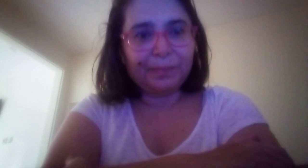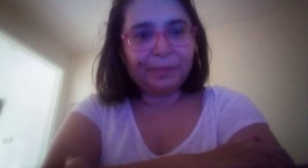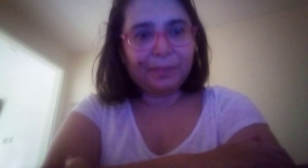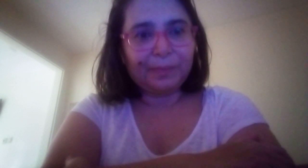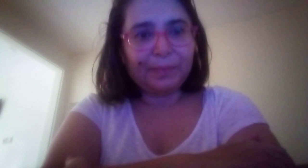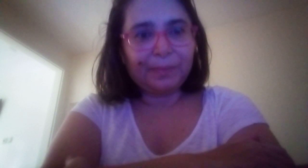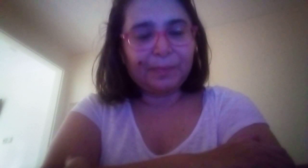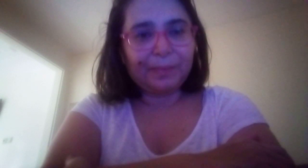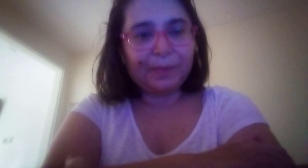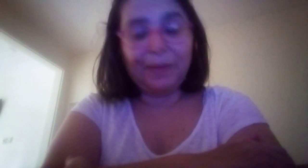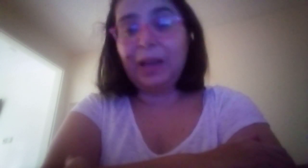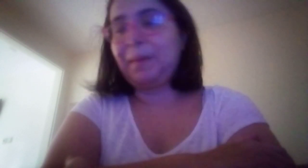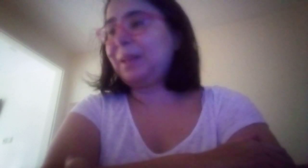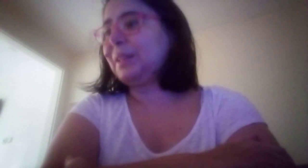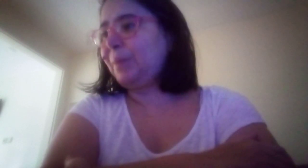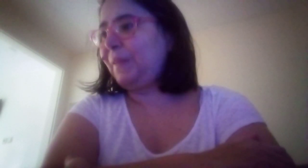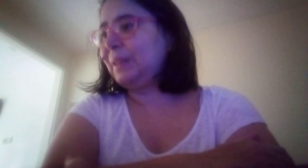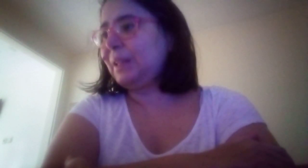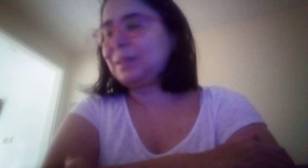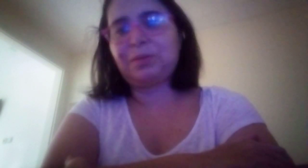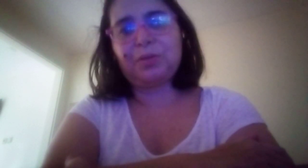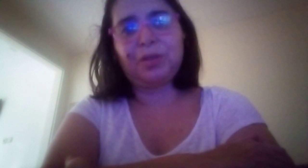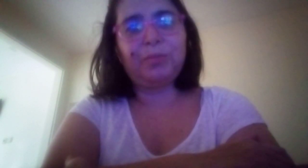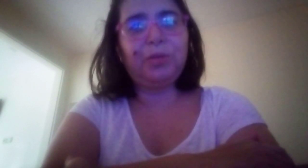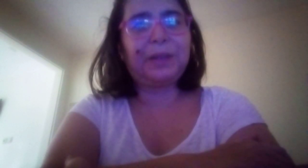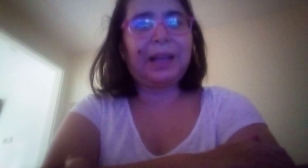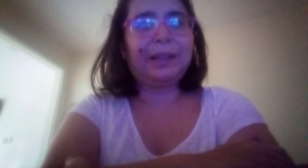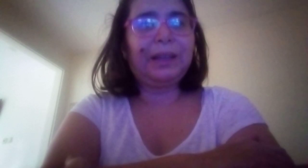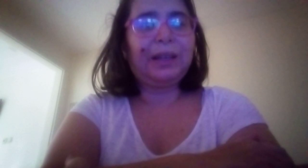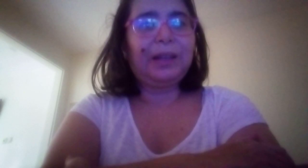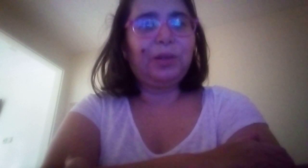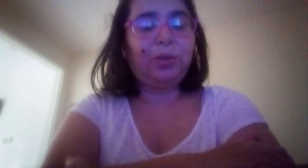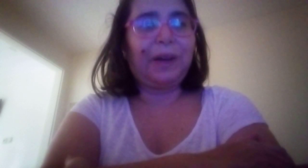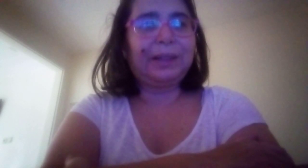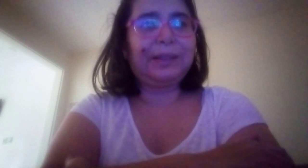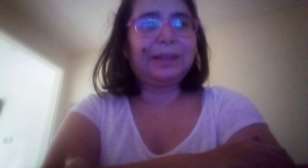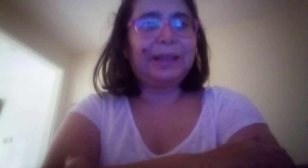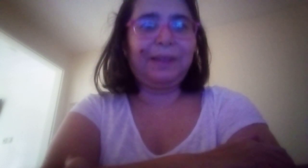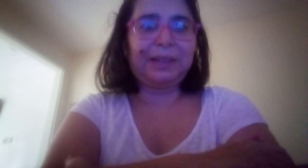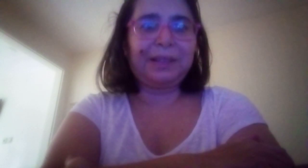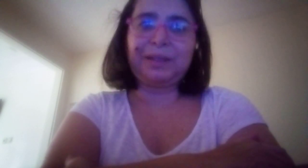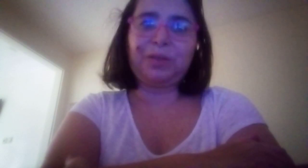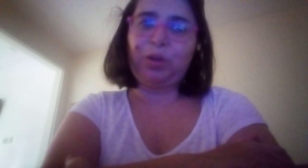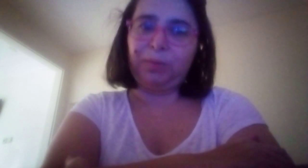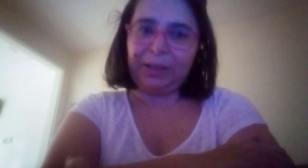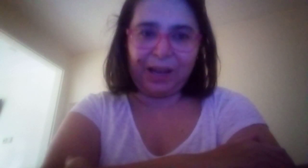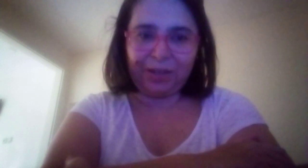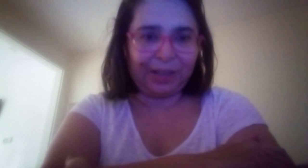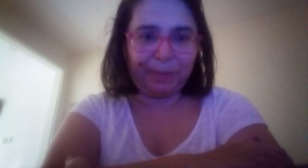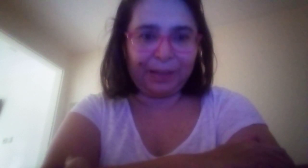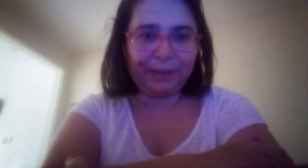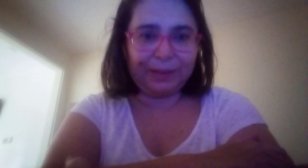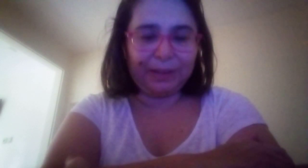yok ve ben ebeveynlere sesleniyorum lütfen lütfen evlatlarınızı topluma tercih etmeyiniz